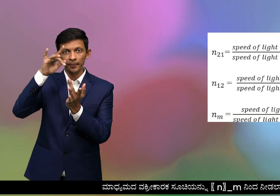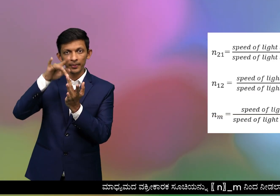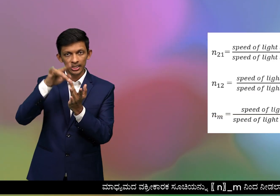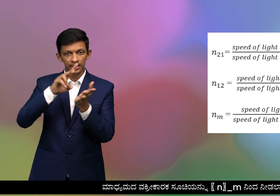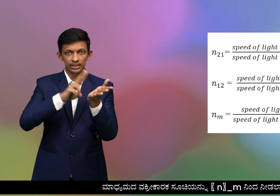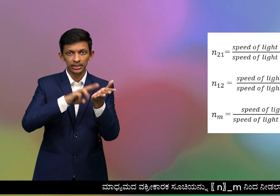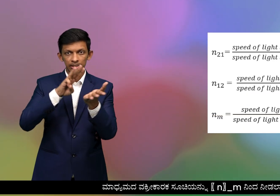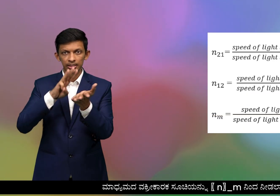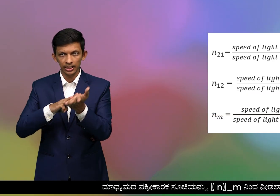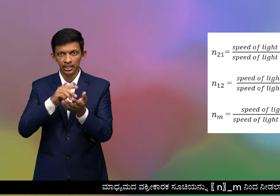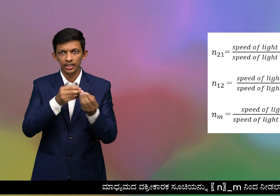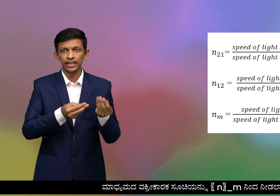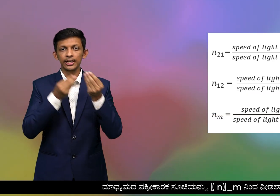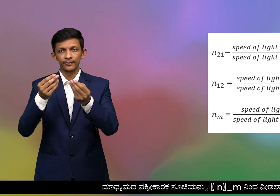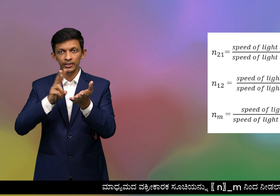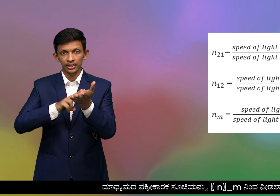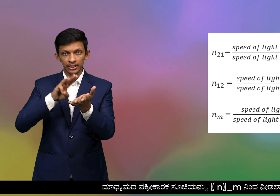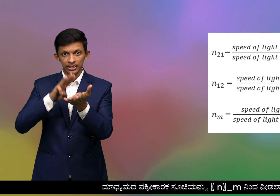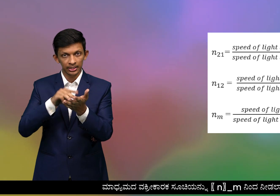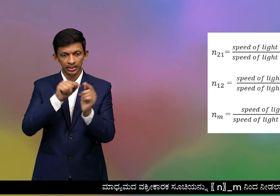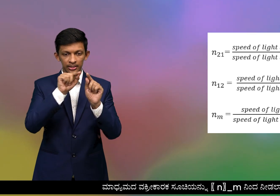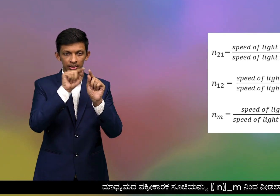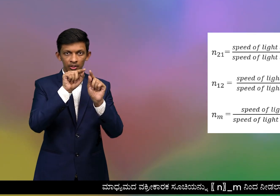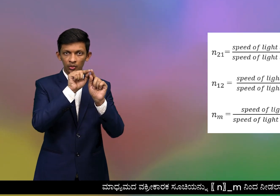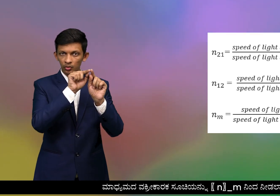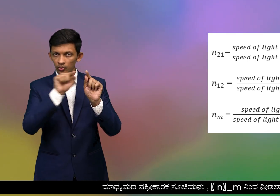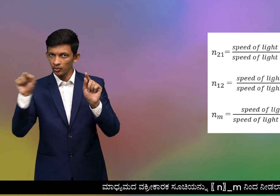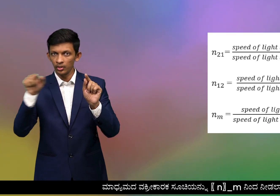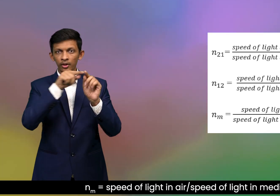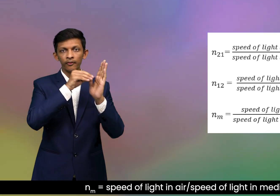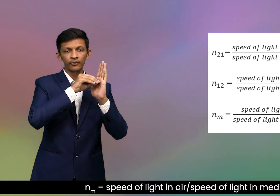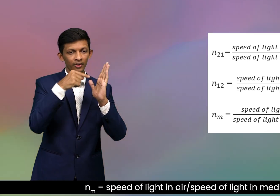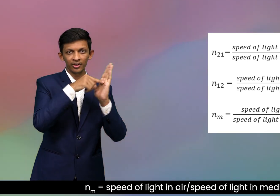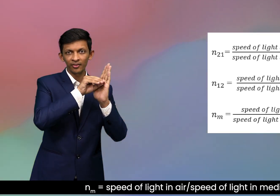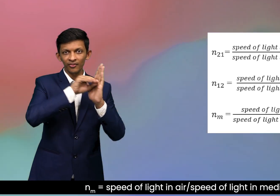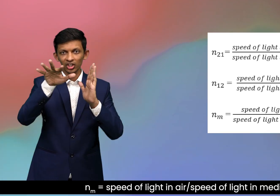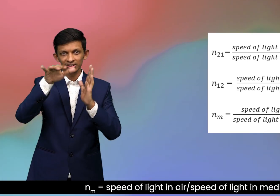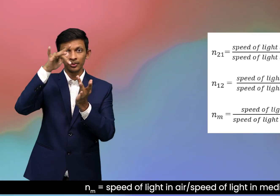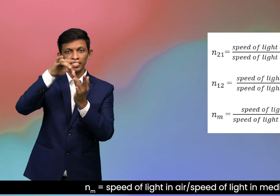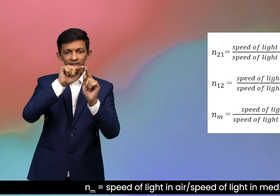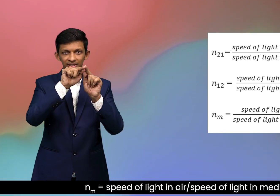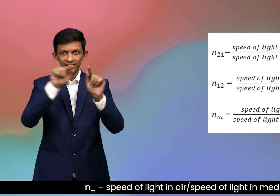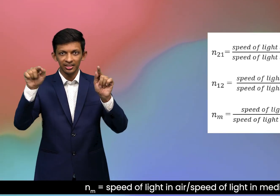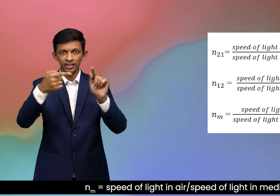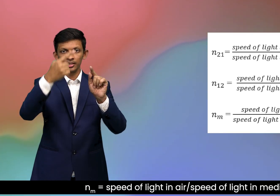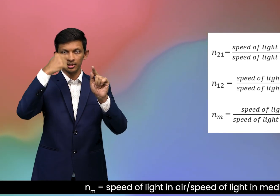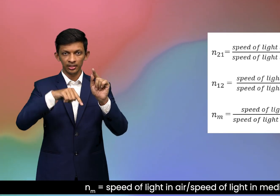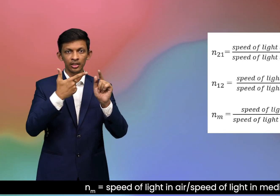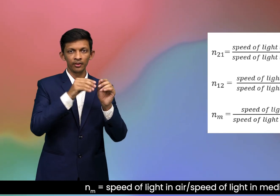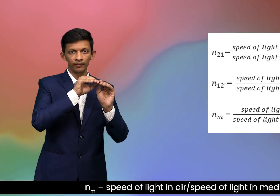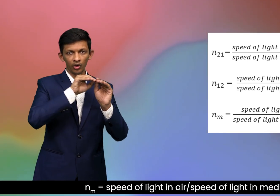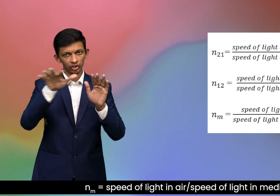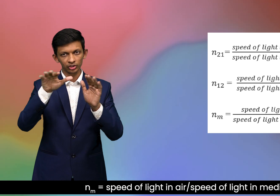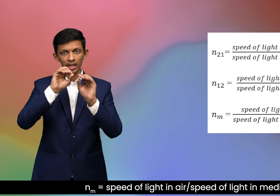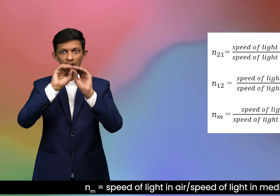சூற்சின்னு N underscore M நின்த நீடலாகுத்ததே N M is equal to speed of light